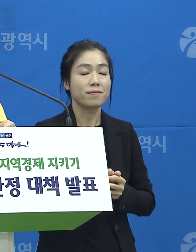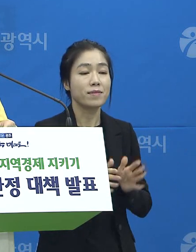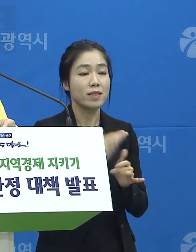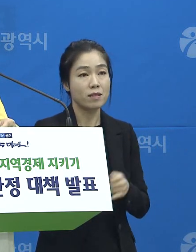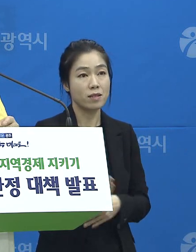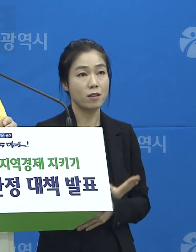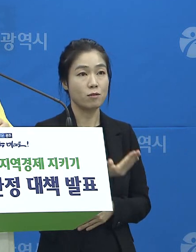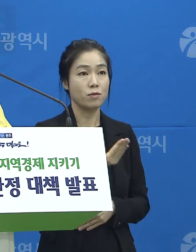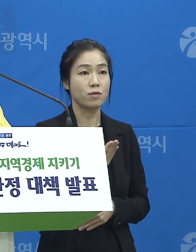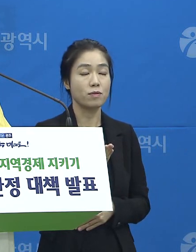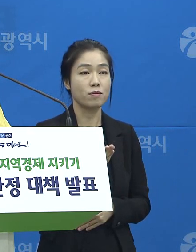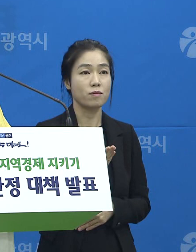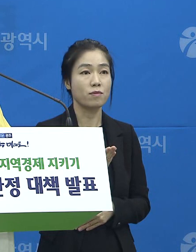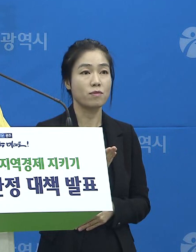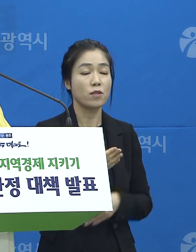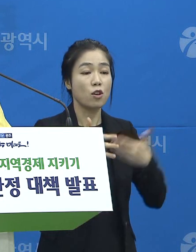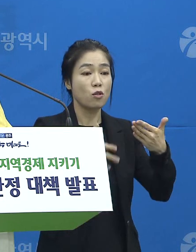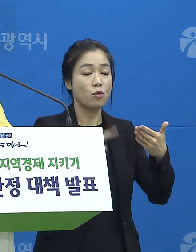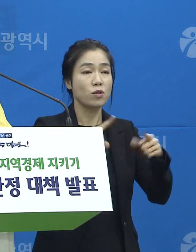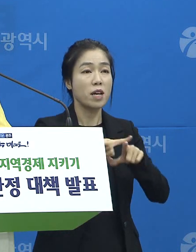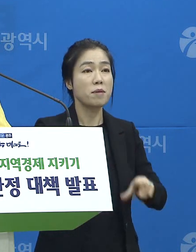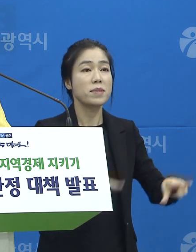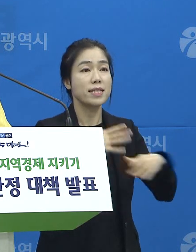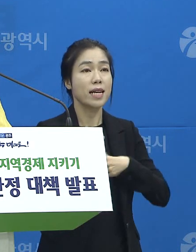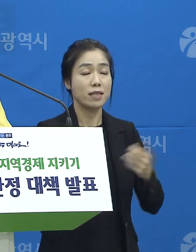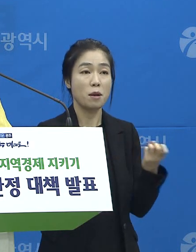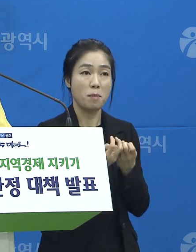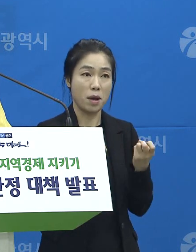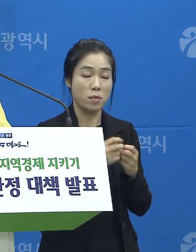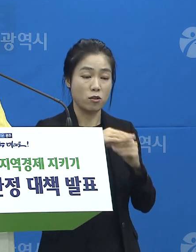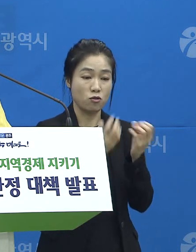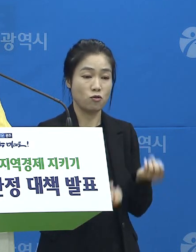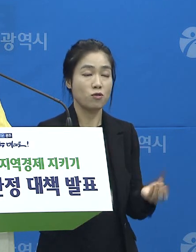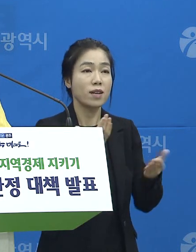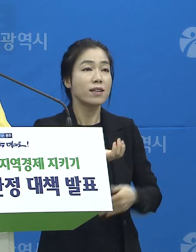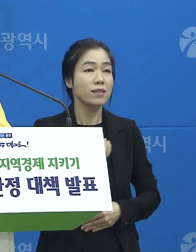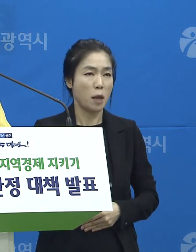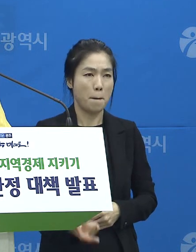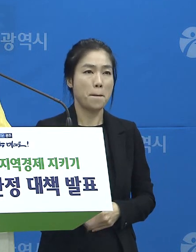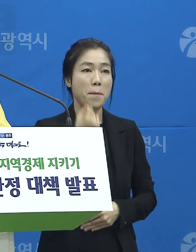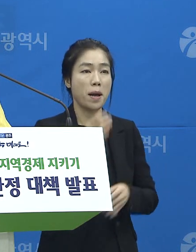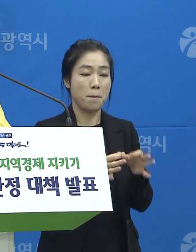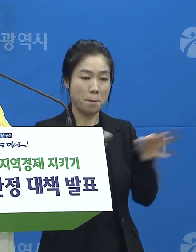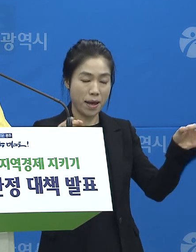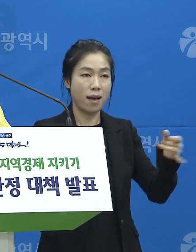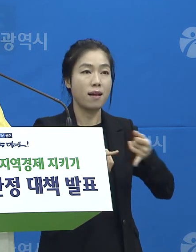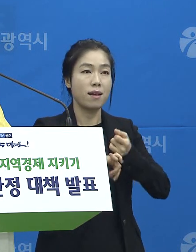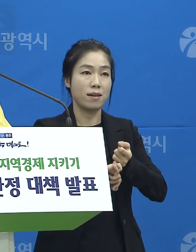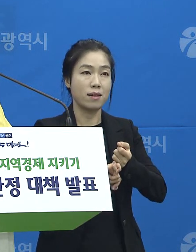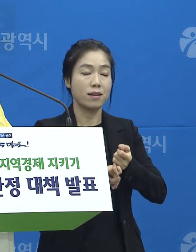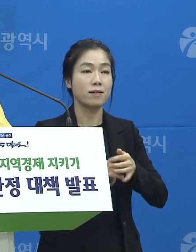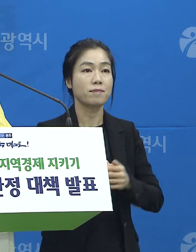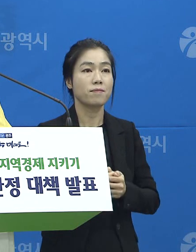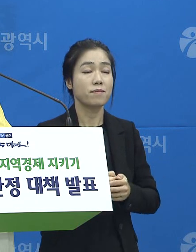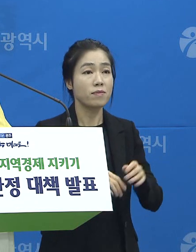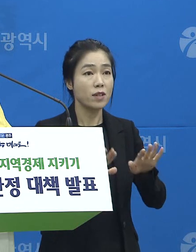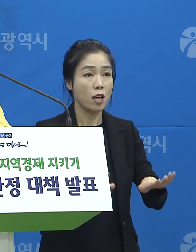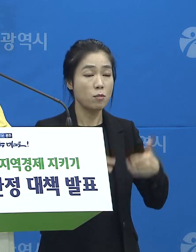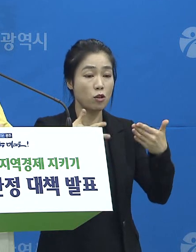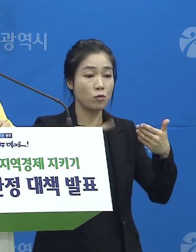시민 여러분, 9차 민생안정대책을 추석 이전에 조기에 집행하겠습니다.